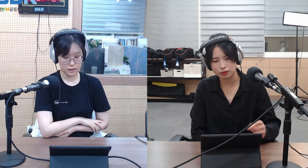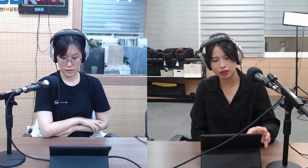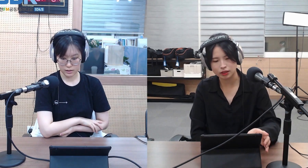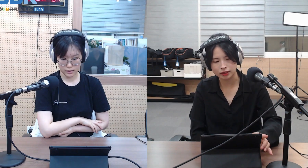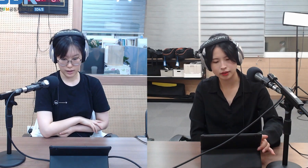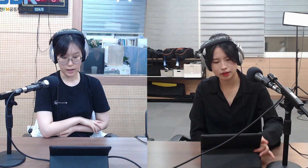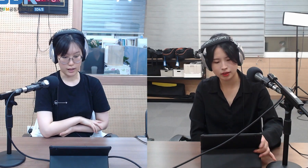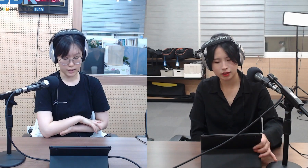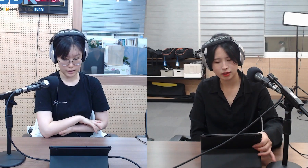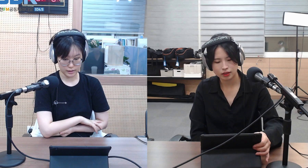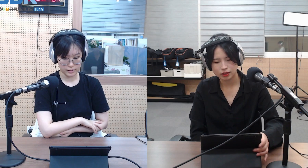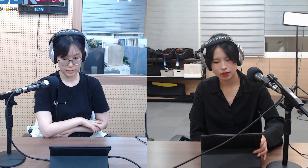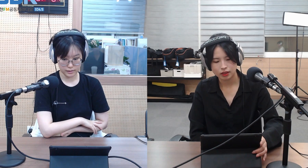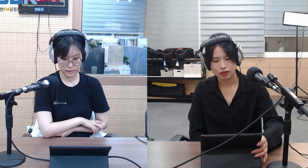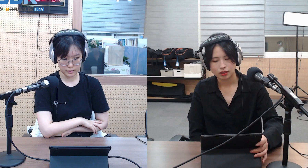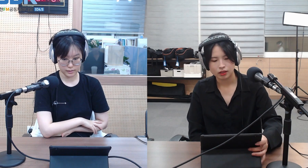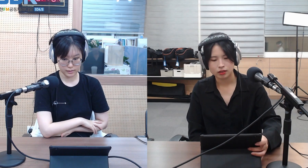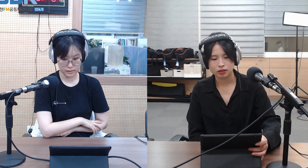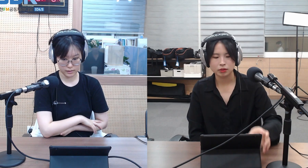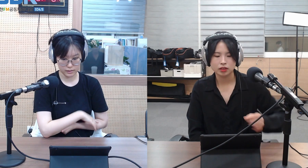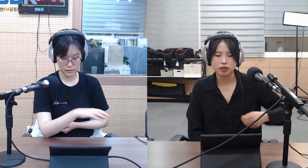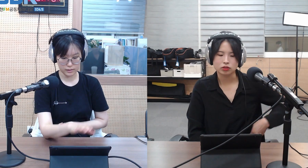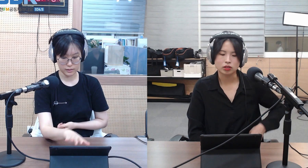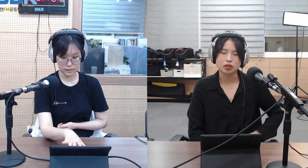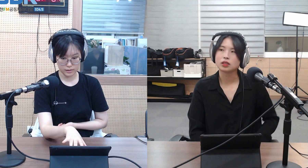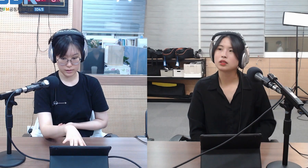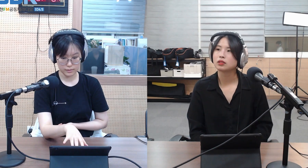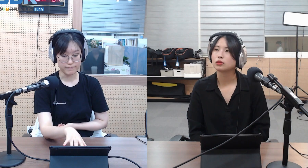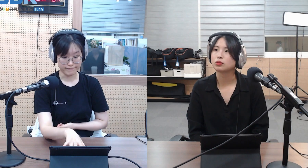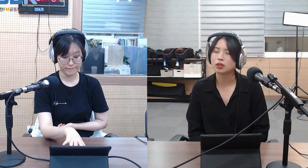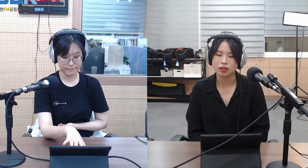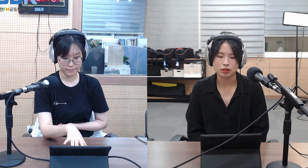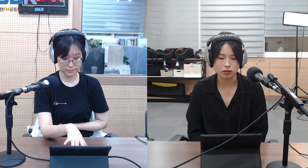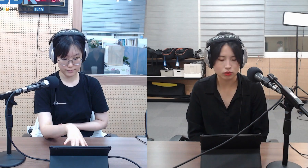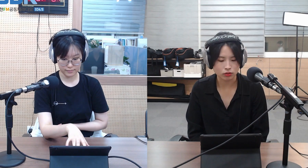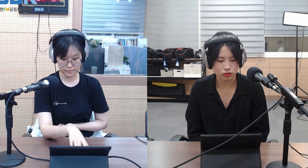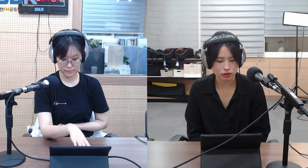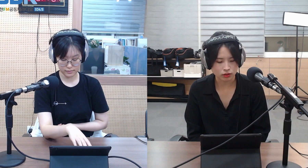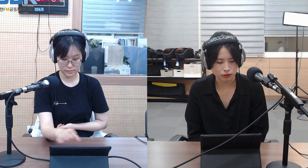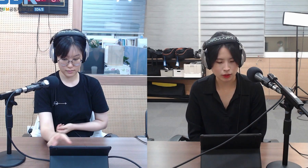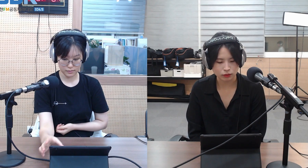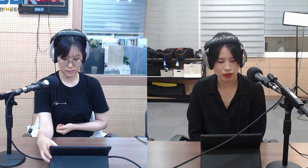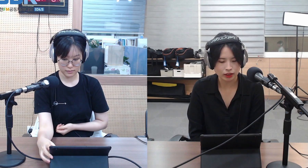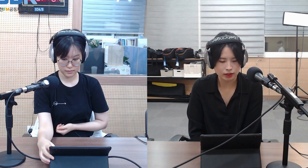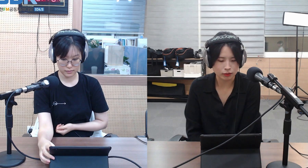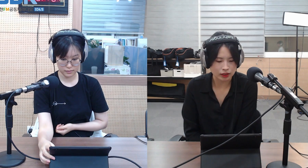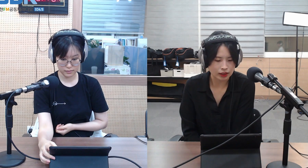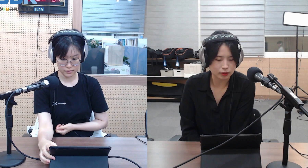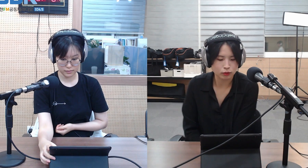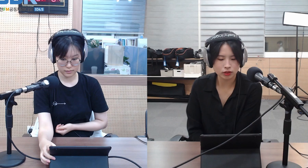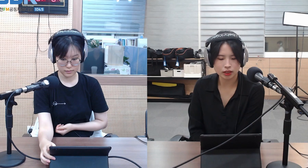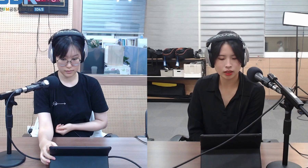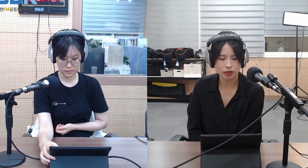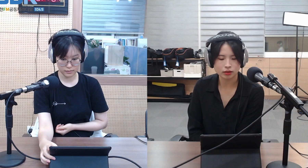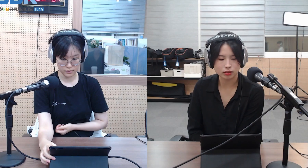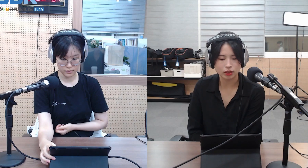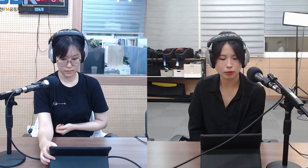합니다. 네. 그러면은 저희 노래 듣고 마무리하겠습니다.